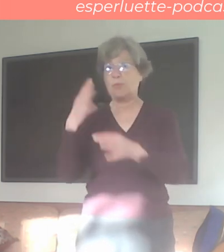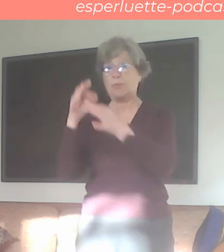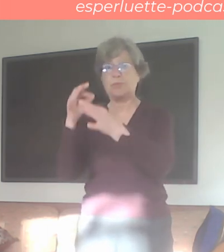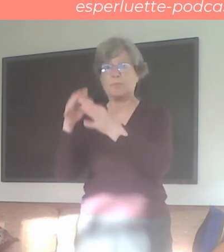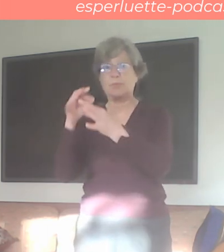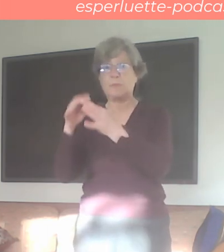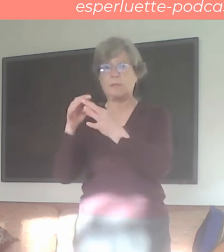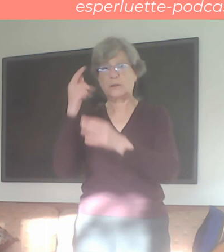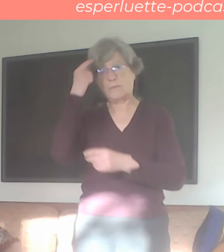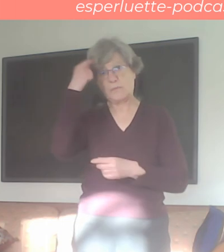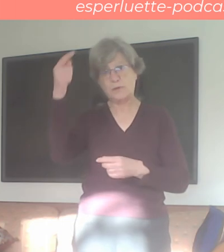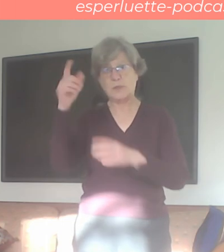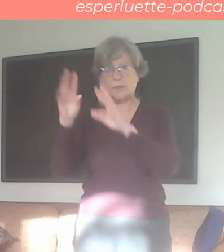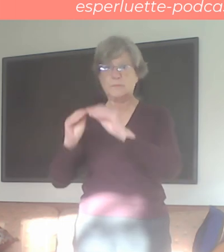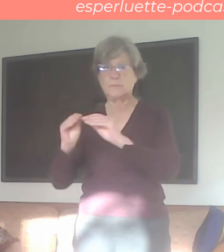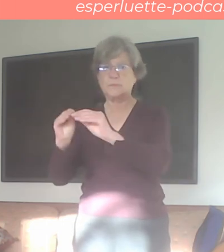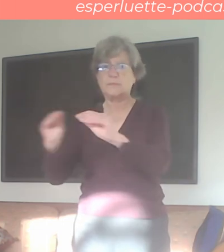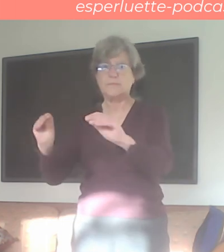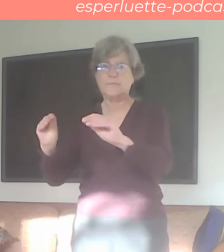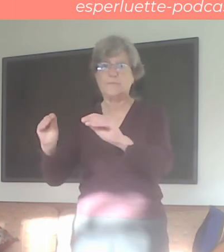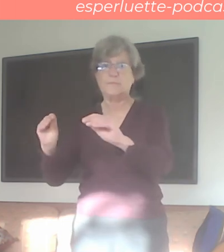qu'ils reconnaissent la différence, mais c'est pour les sourds,